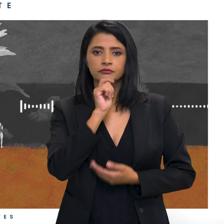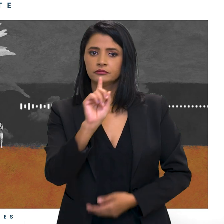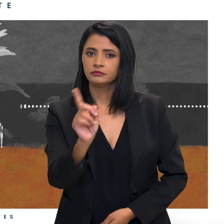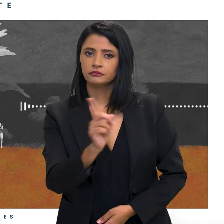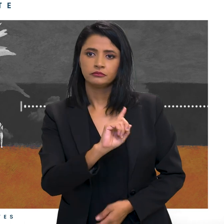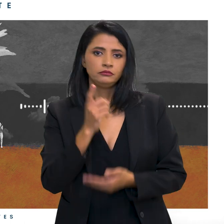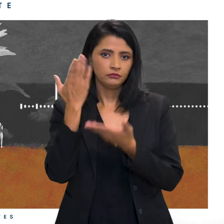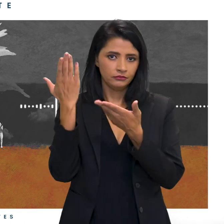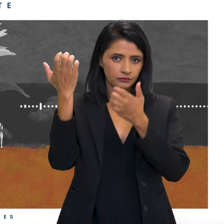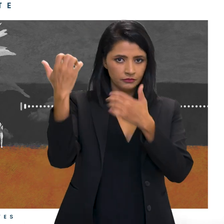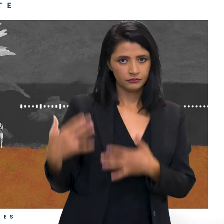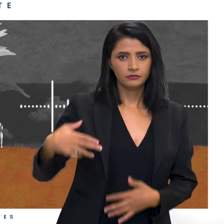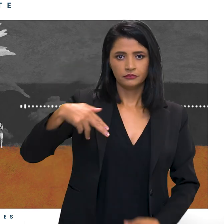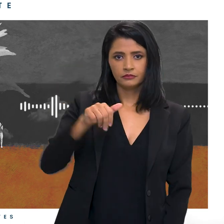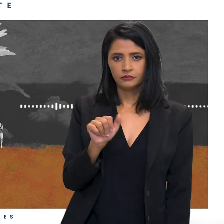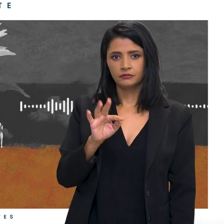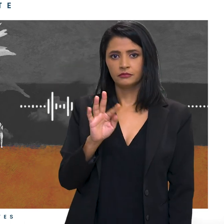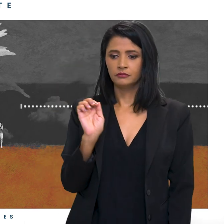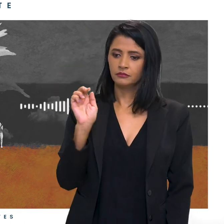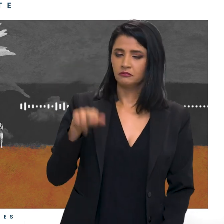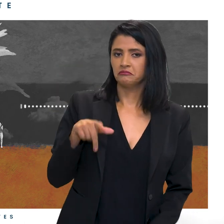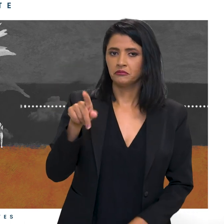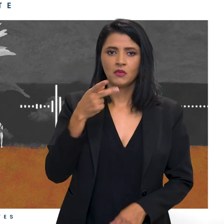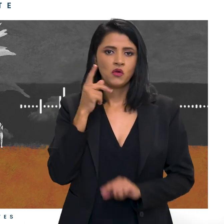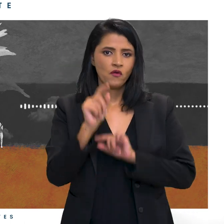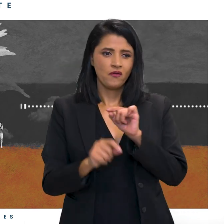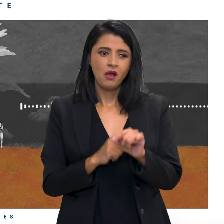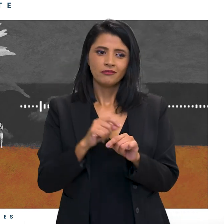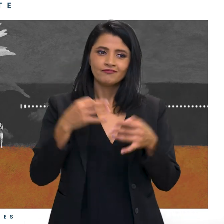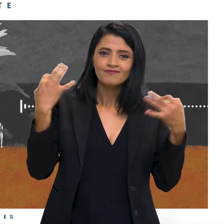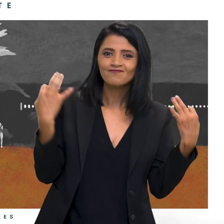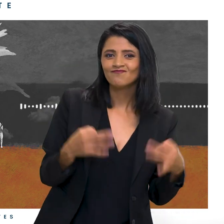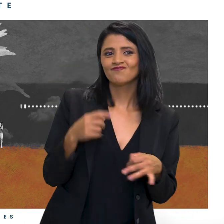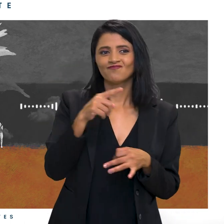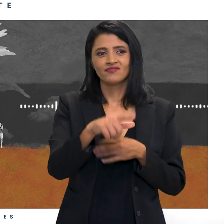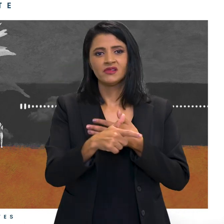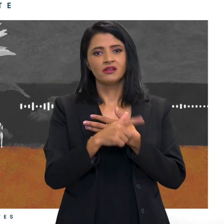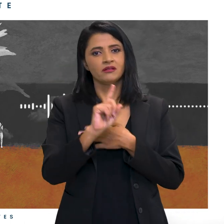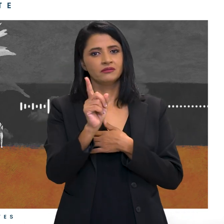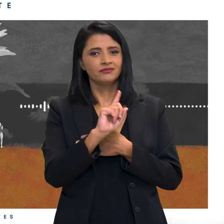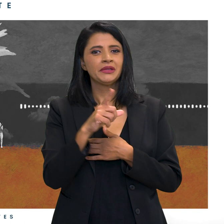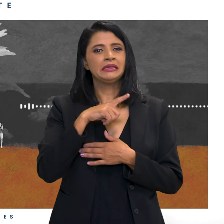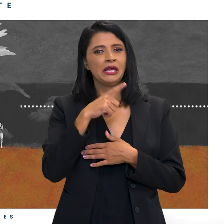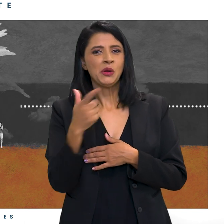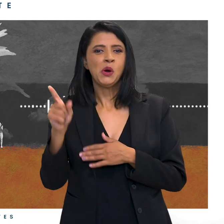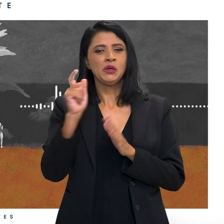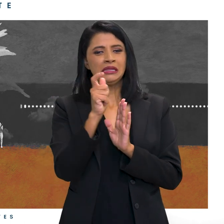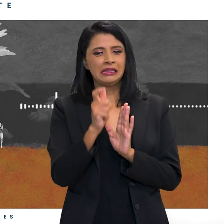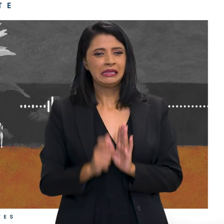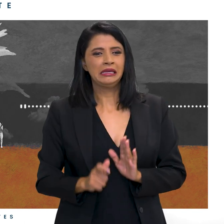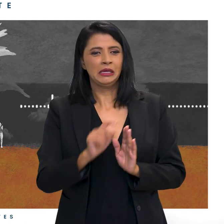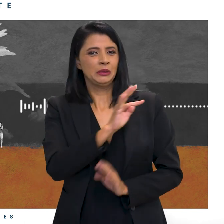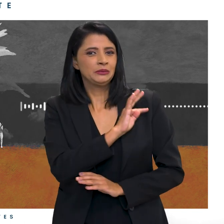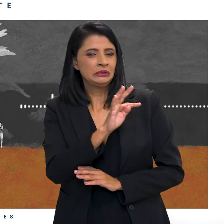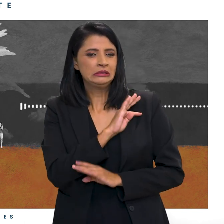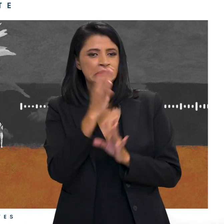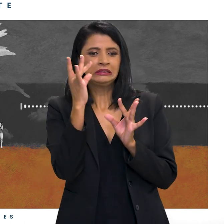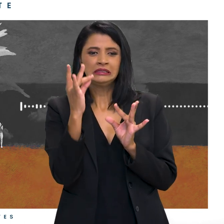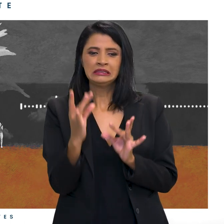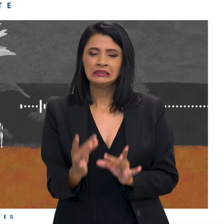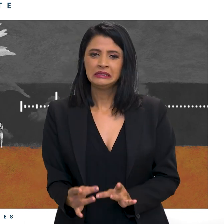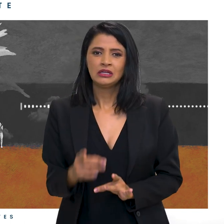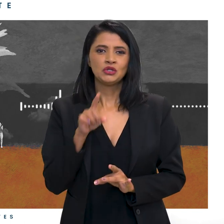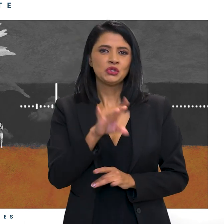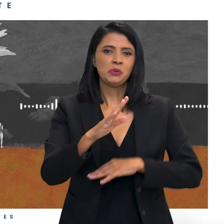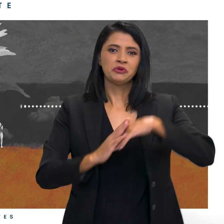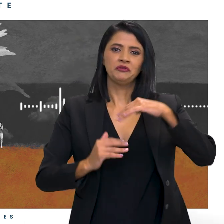de forma impressa, segundo o que disse Natan Monsores. Ele não considera o formato adequado para a função dela. Tem muitos termos técnicos e detalhes